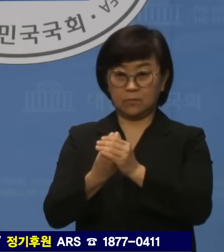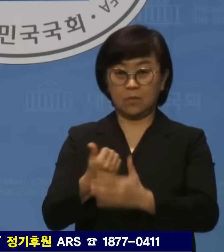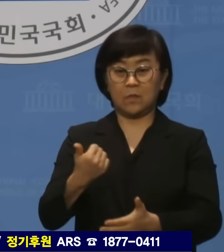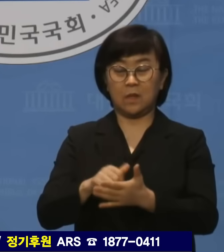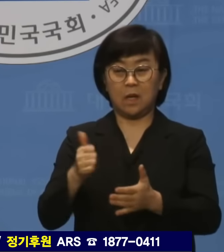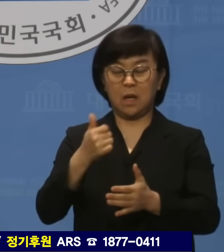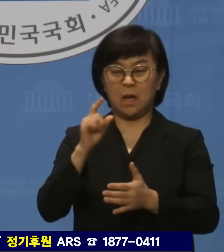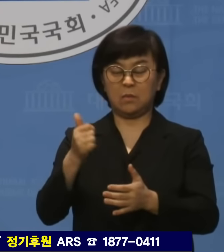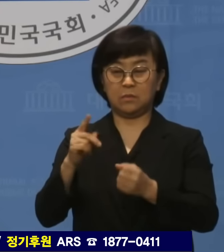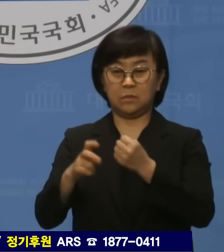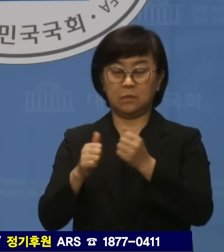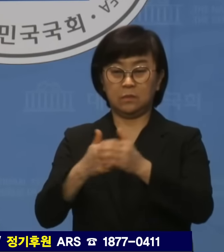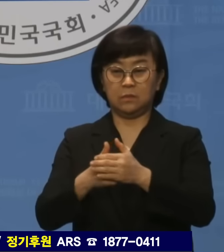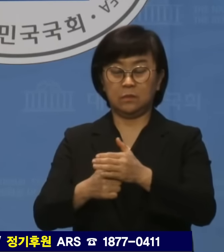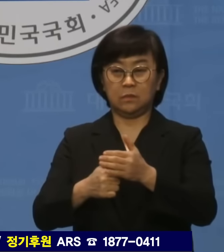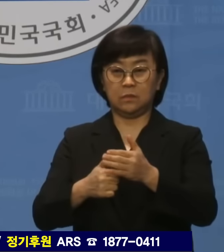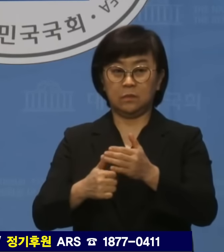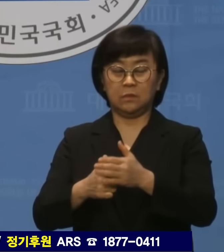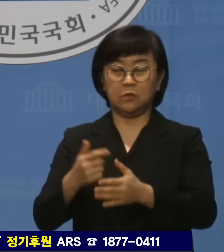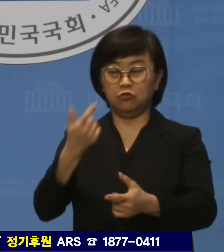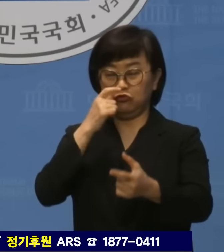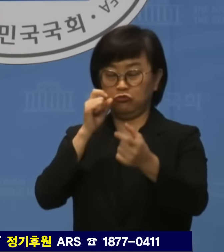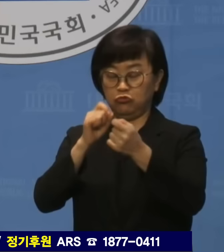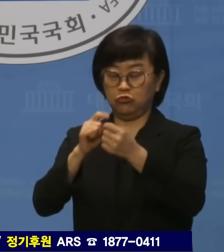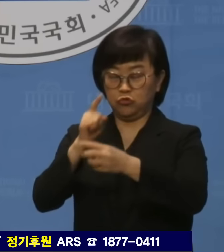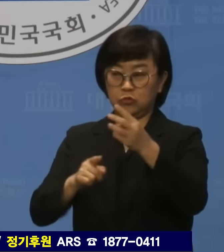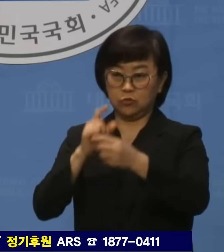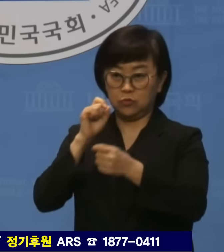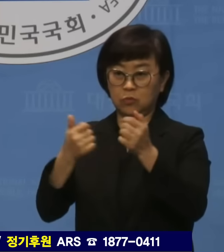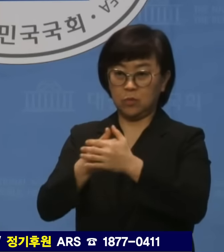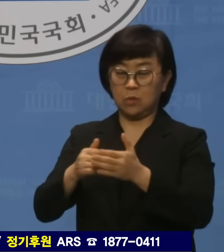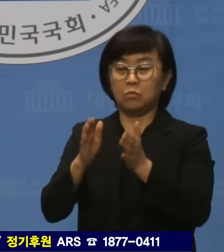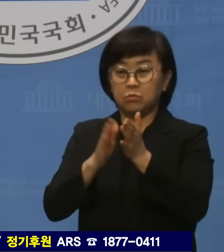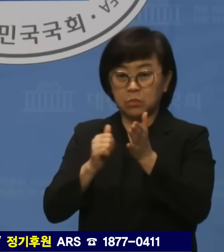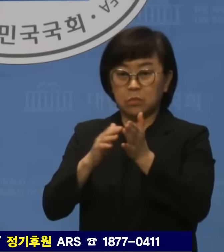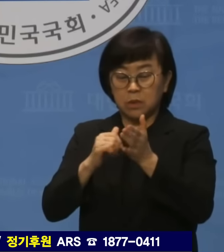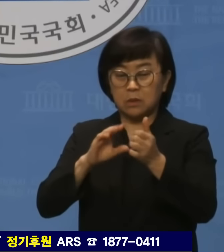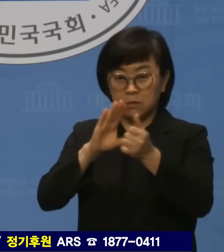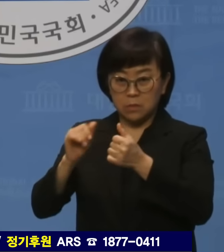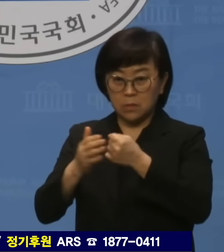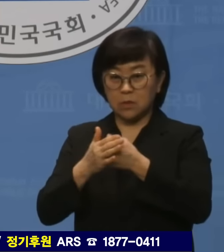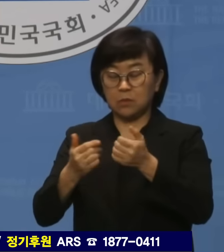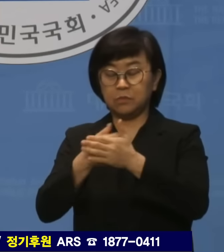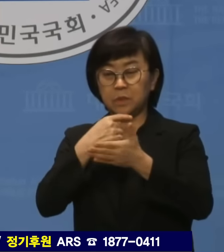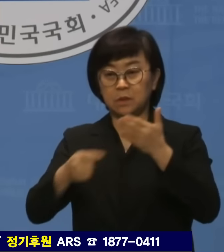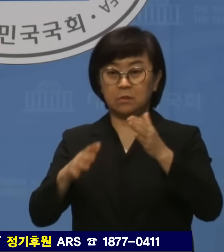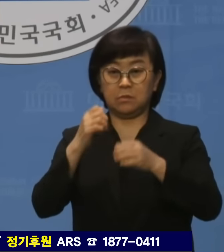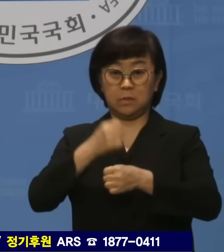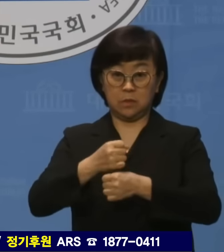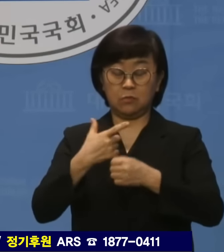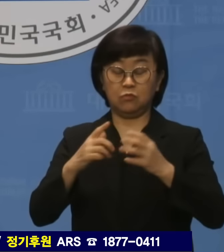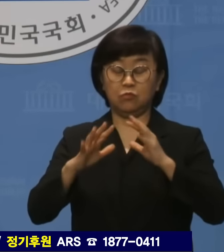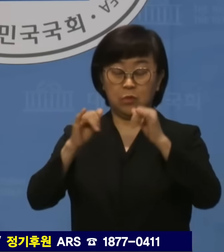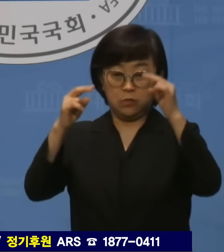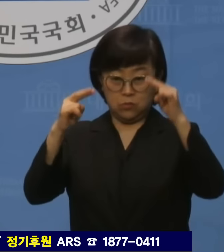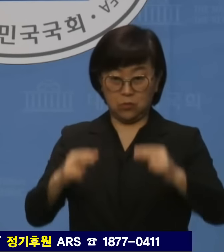친중은 김근희 여사를 몰카 취재의 피해자로 만들려고 하고 있습니다 이것이 국민의